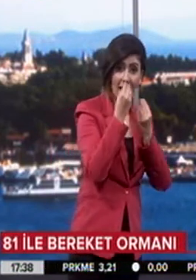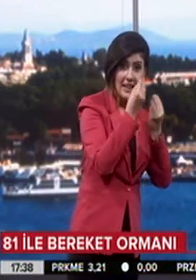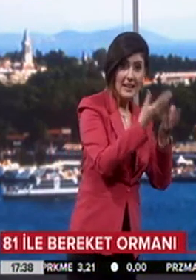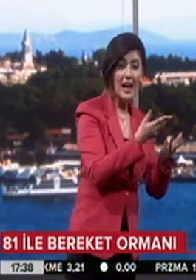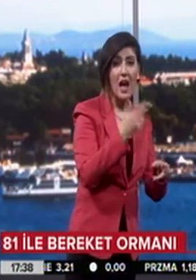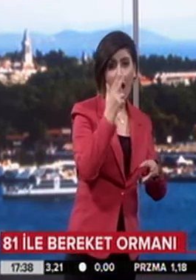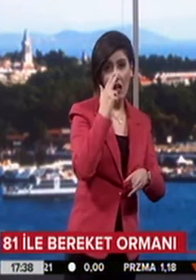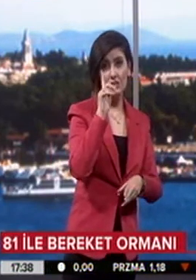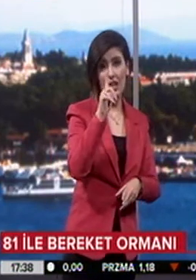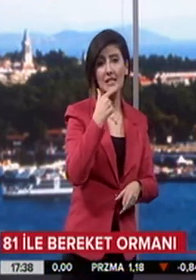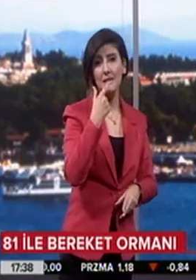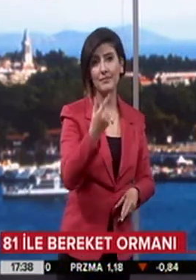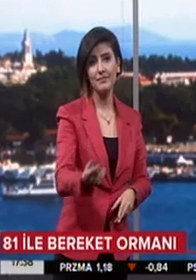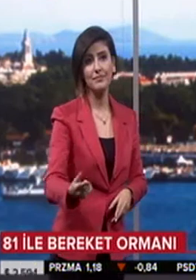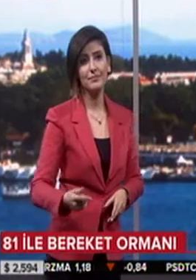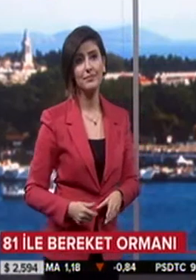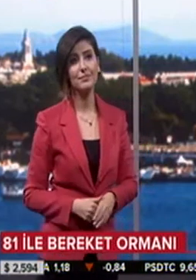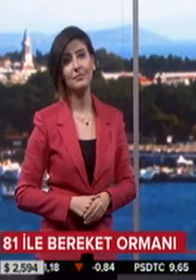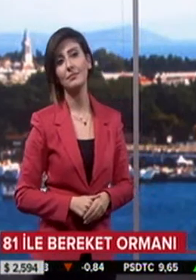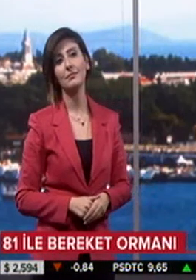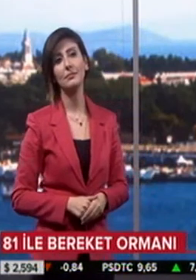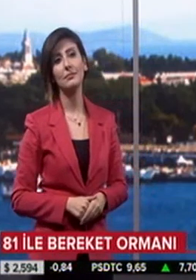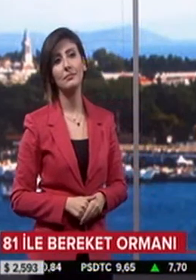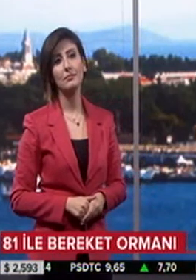haline getirin ifadelerini kullandı.